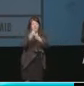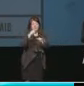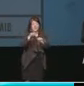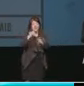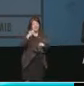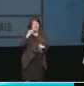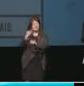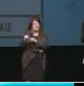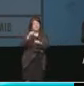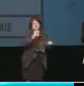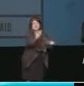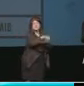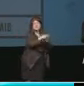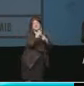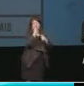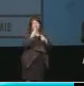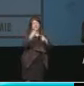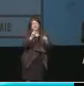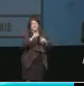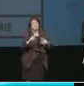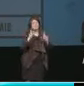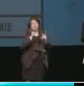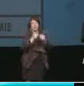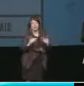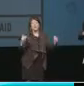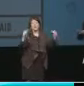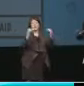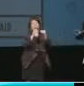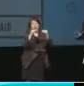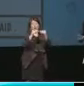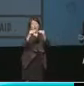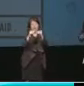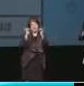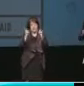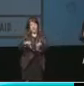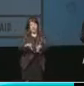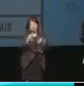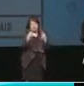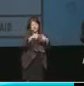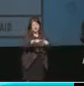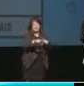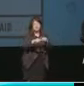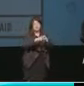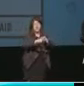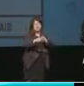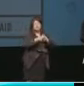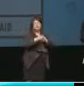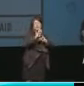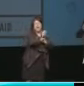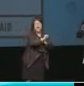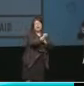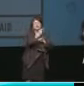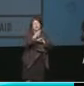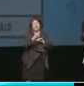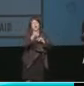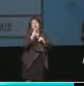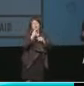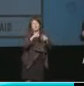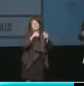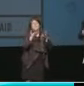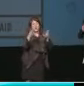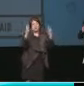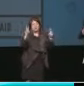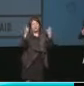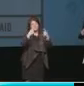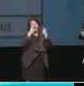qualità della democrazia a Salone Action Aid porterà un progetto che si chiama Vivicrazia che cos'è? i visitatori del Salone